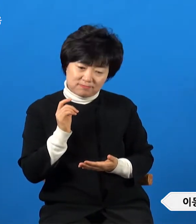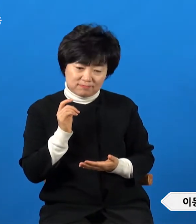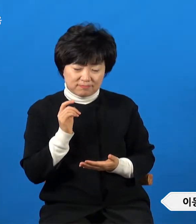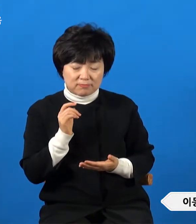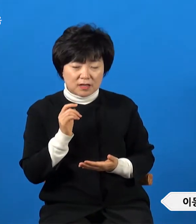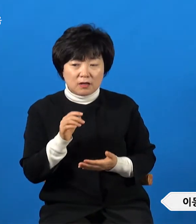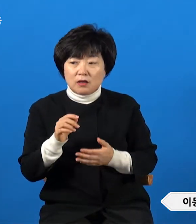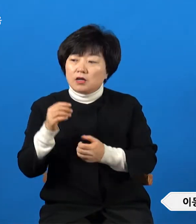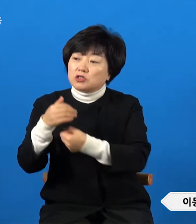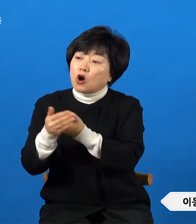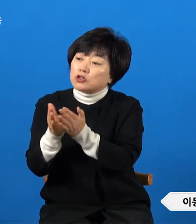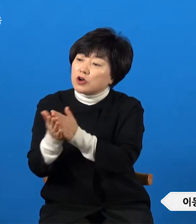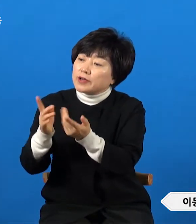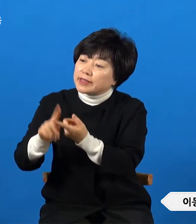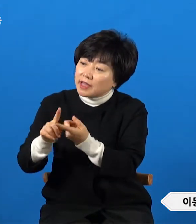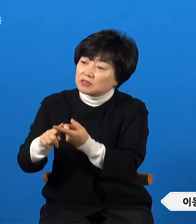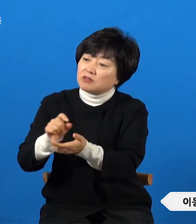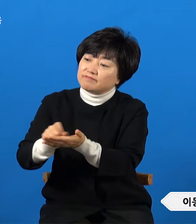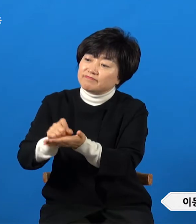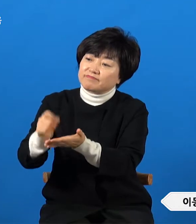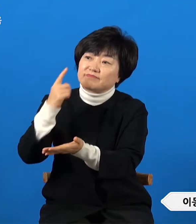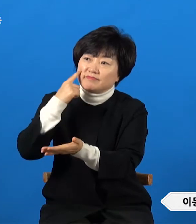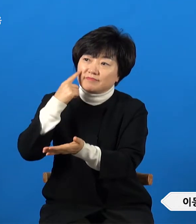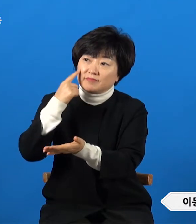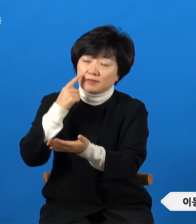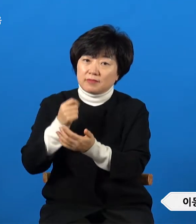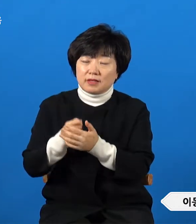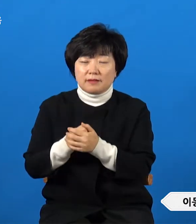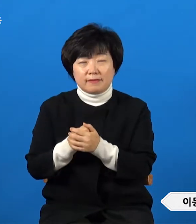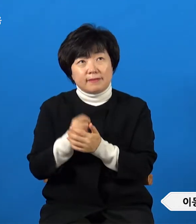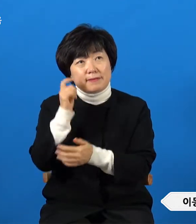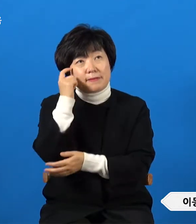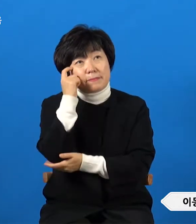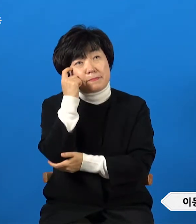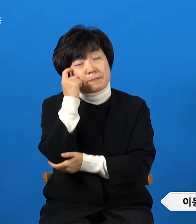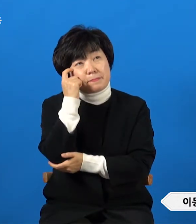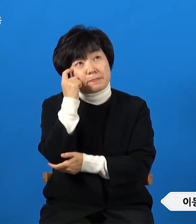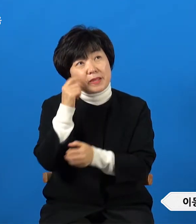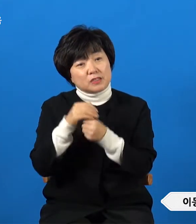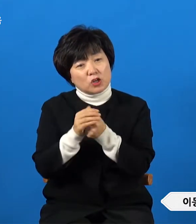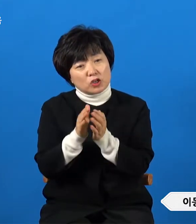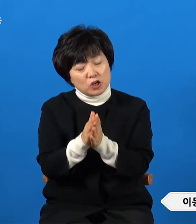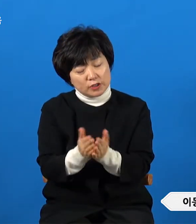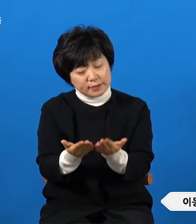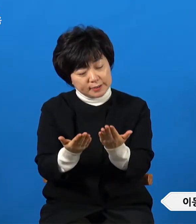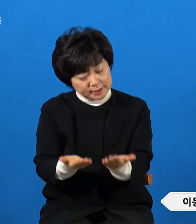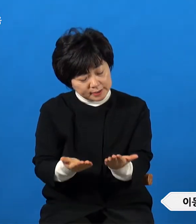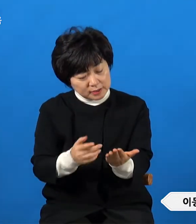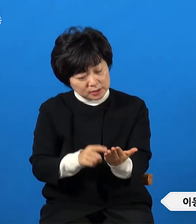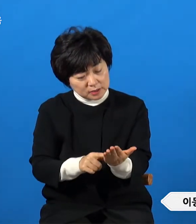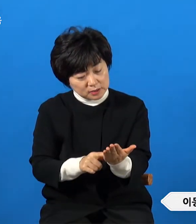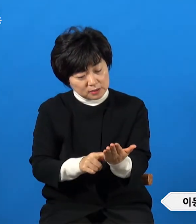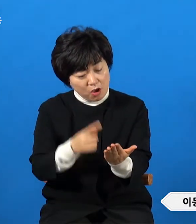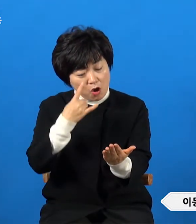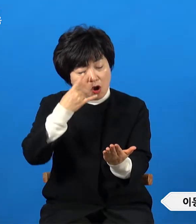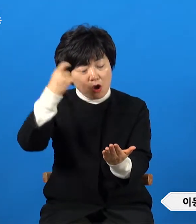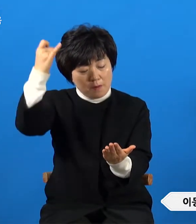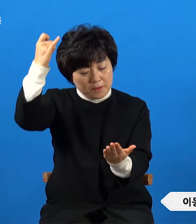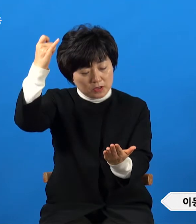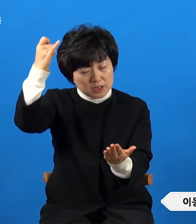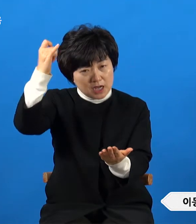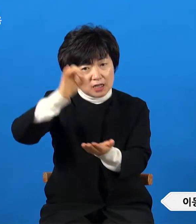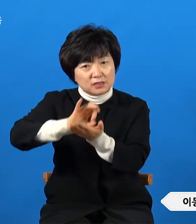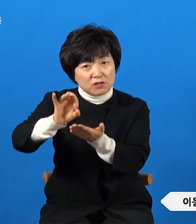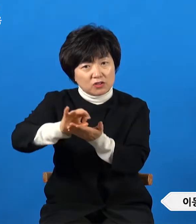되죠. 자기 성경을 들었어요. 그 순간 자기가 들고 있는 그 성경이 자기 어머니가 쓰던 성경이라는